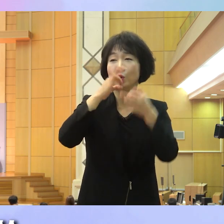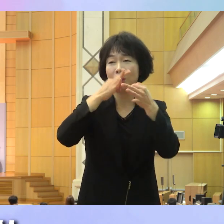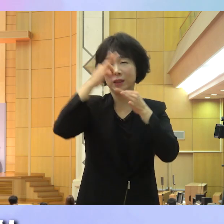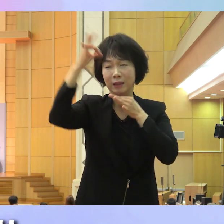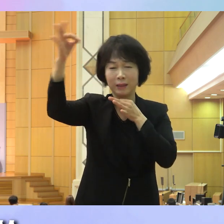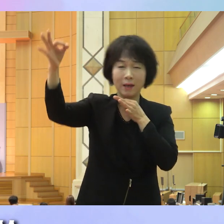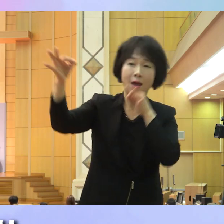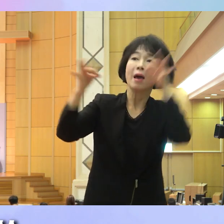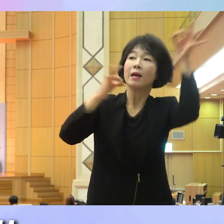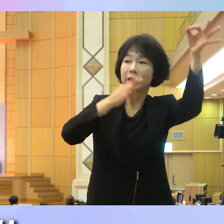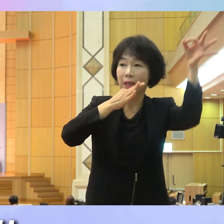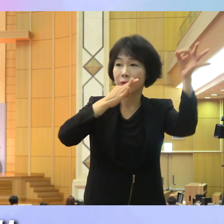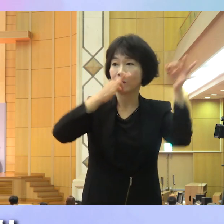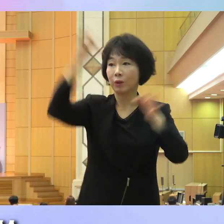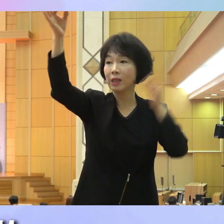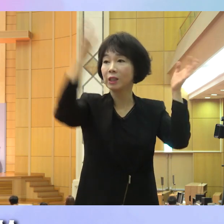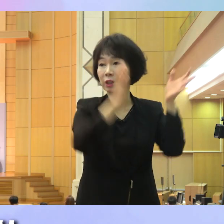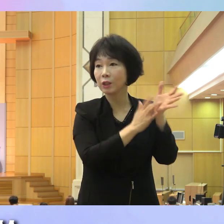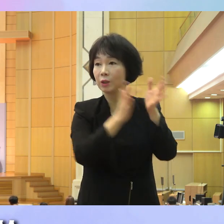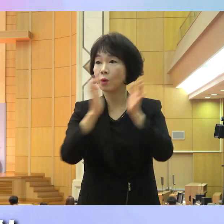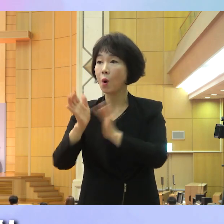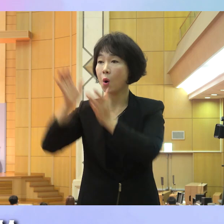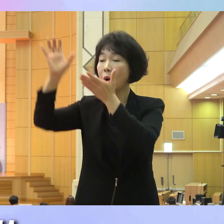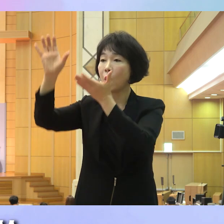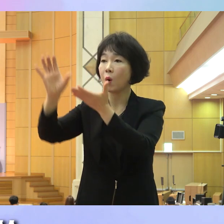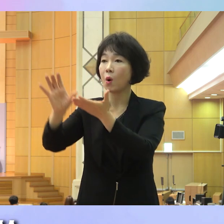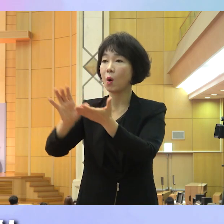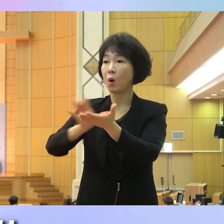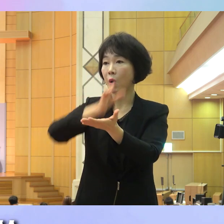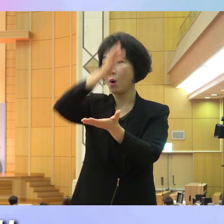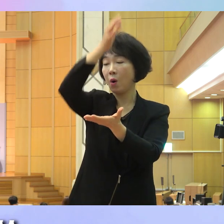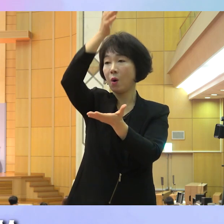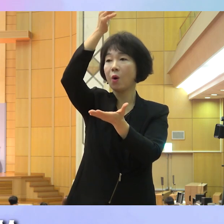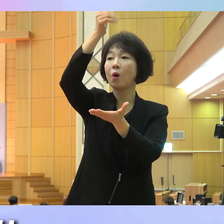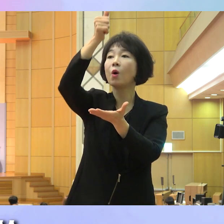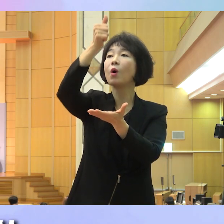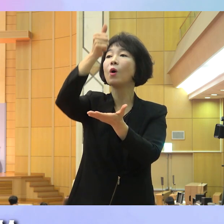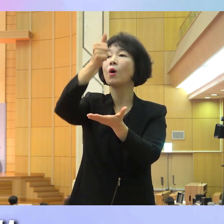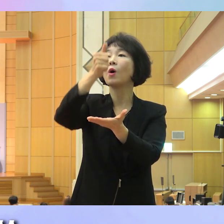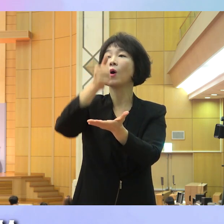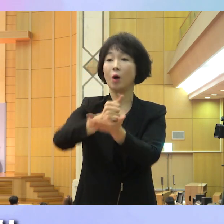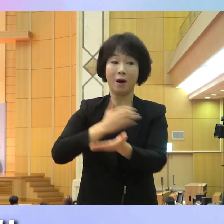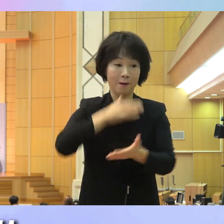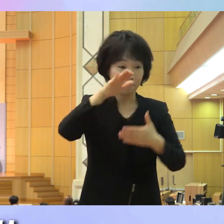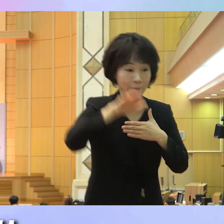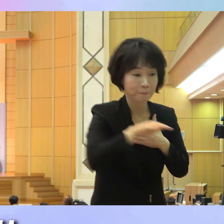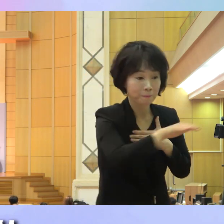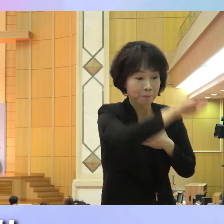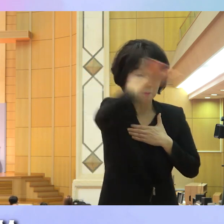외쳐 부르네 예수 그리스도.